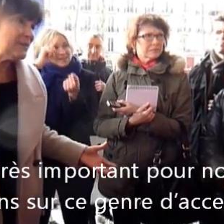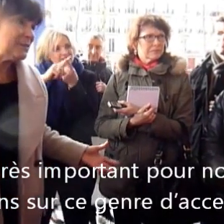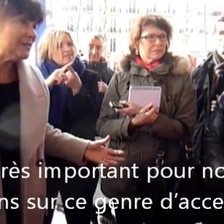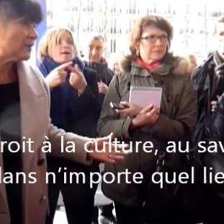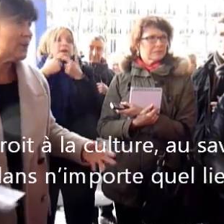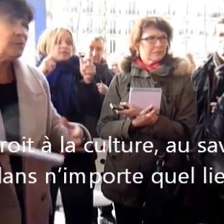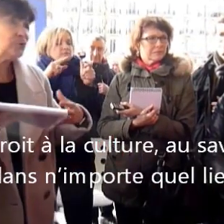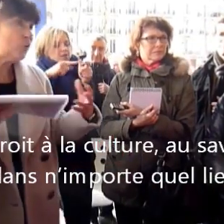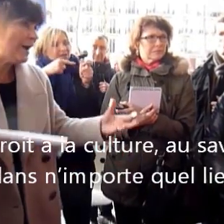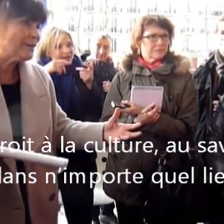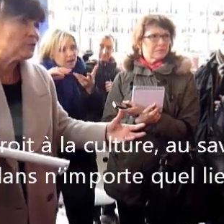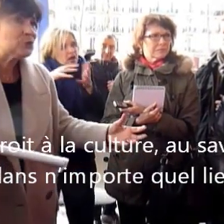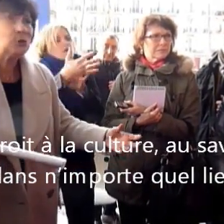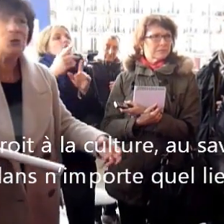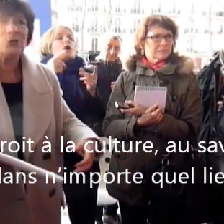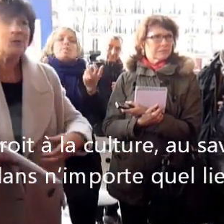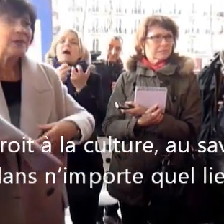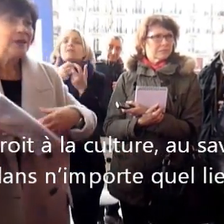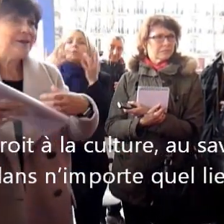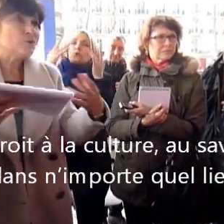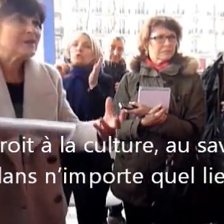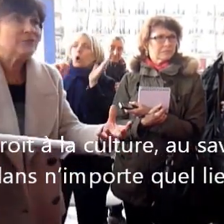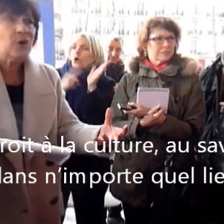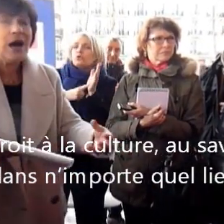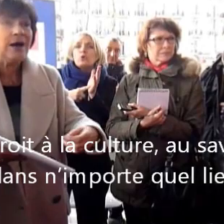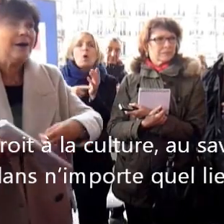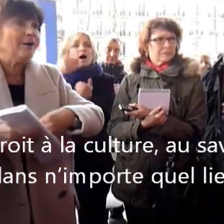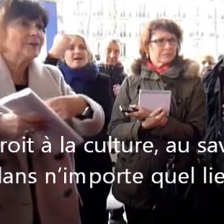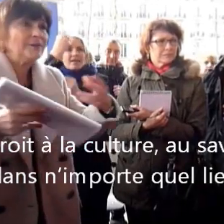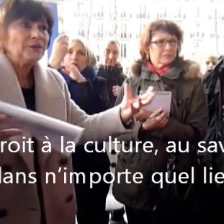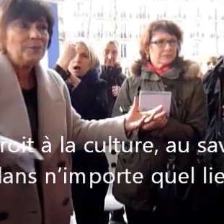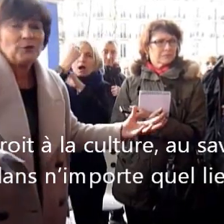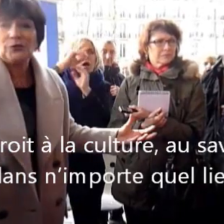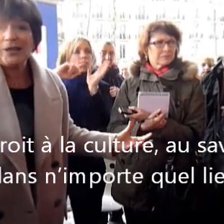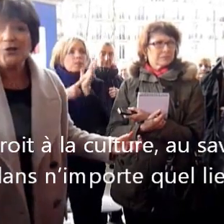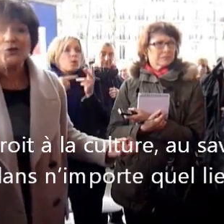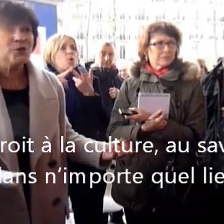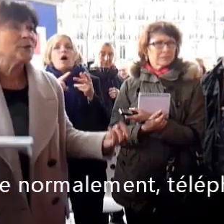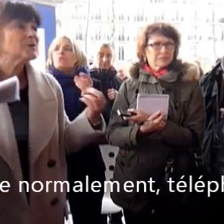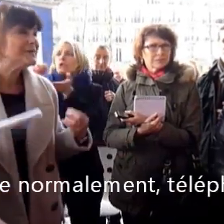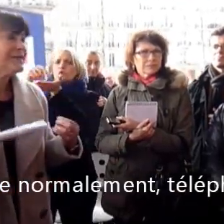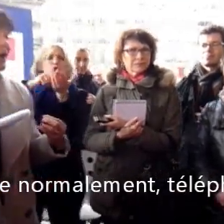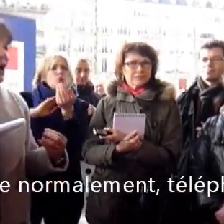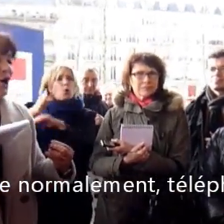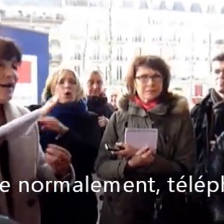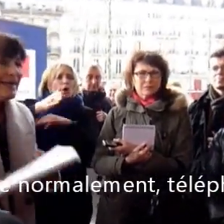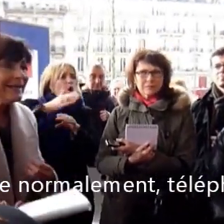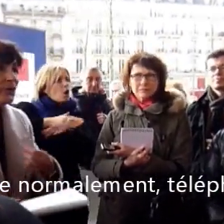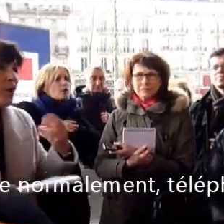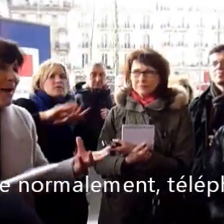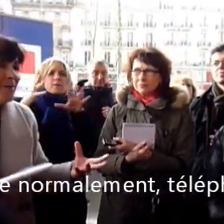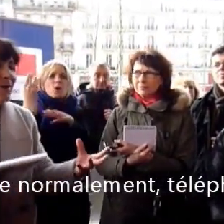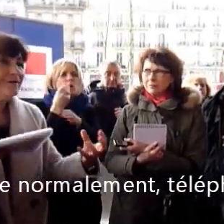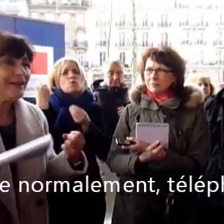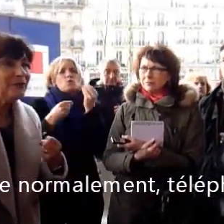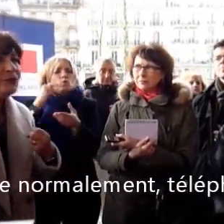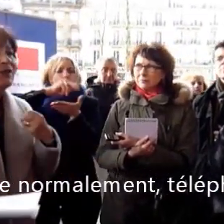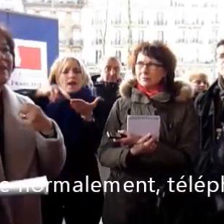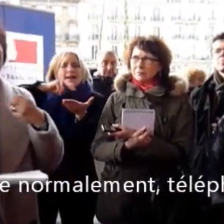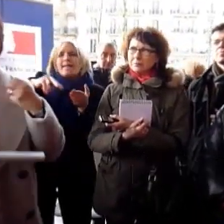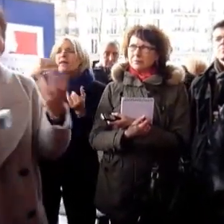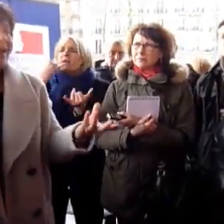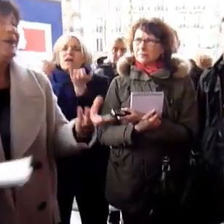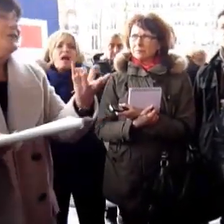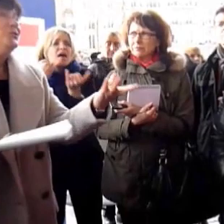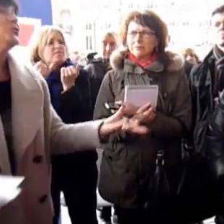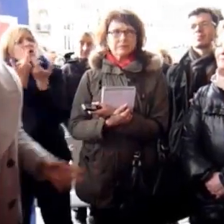genre d'accessibilité, comme le droit à la culture, au savoir, à rentrer dans n'importe quel lieu, mais aussi lire normalement,